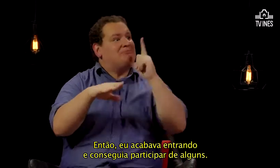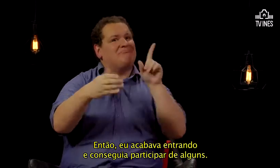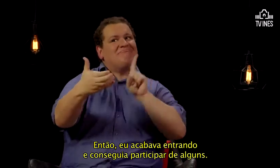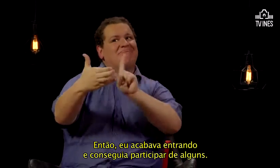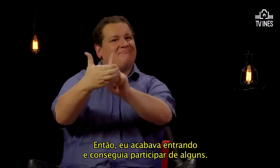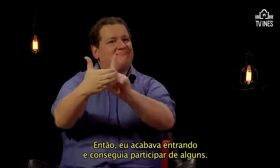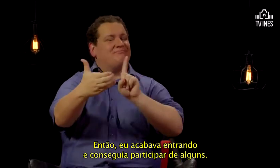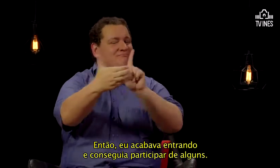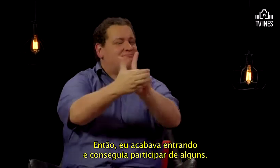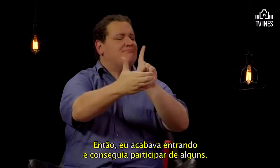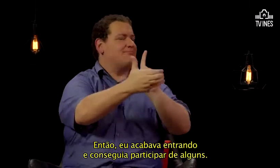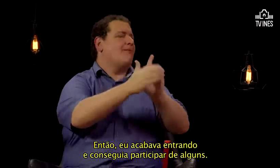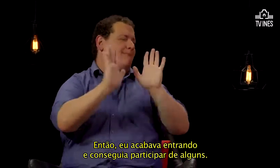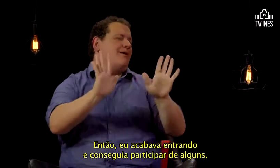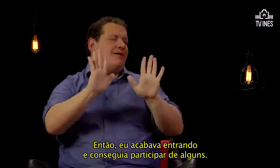e conseguia participar de alguns.